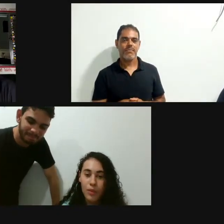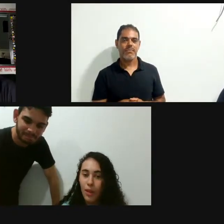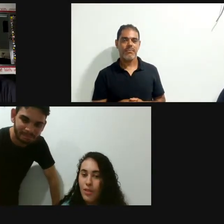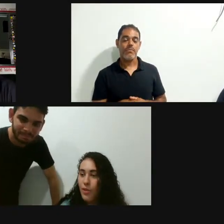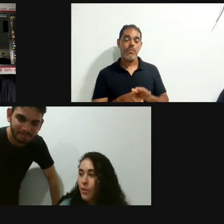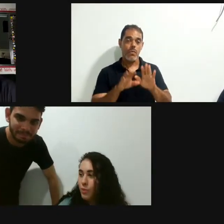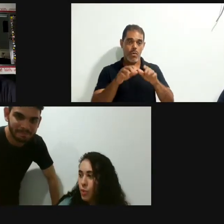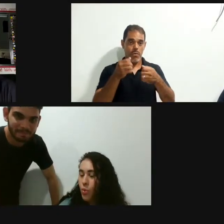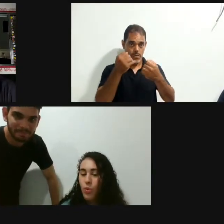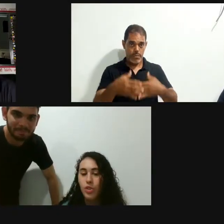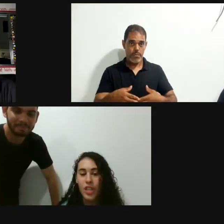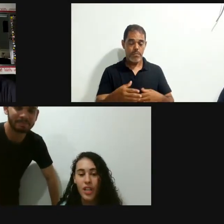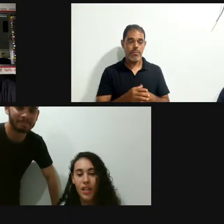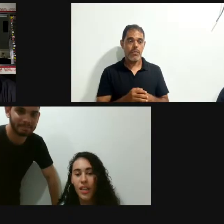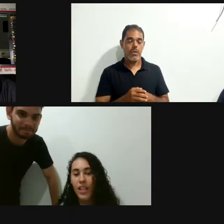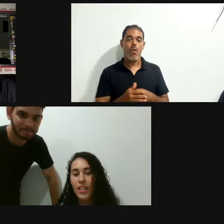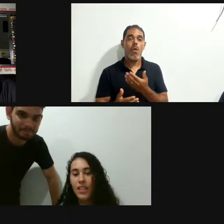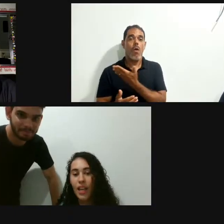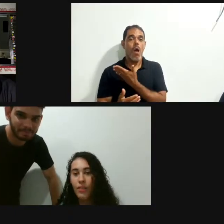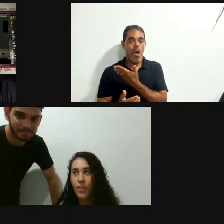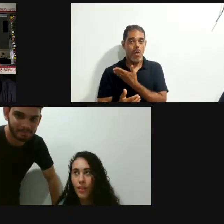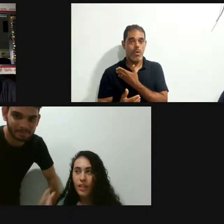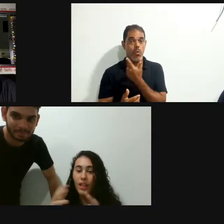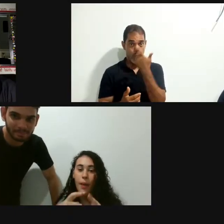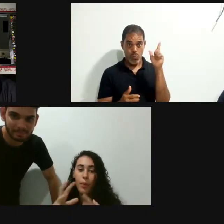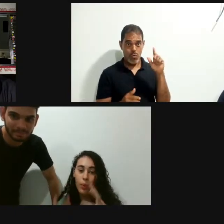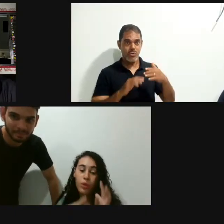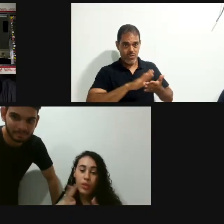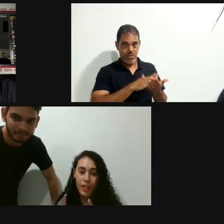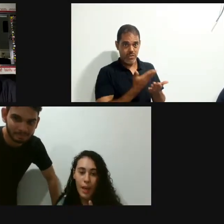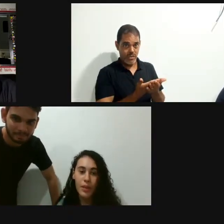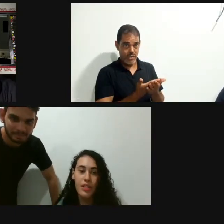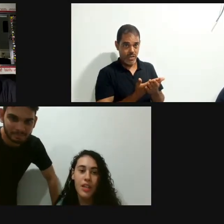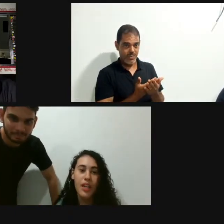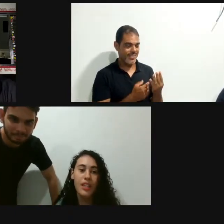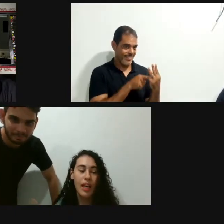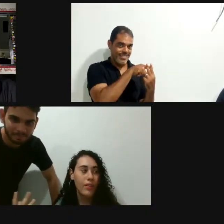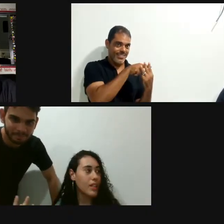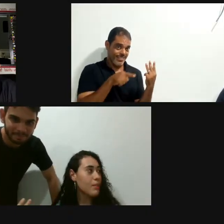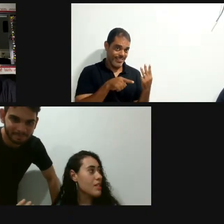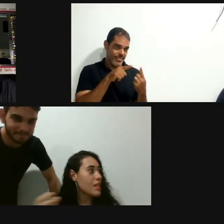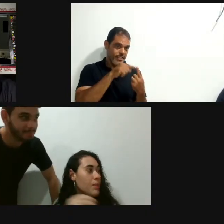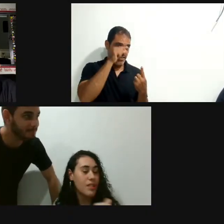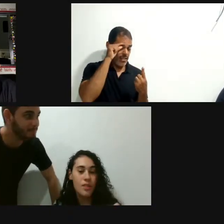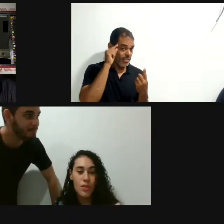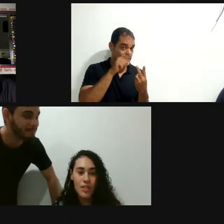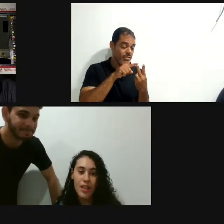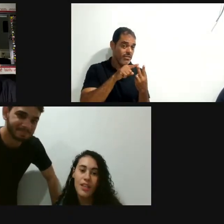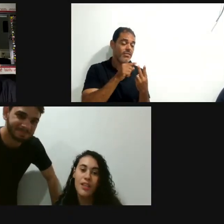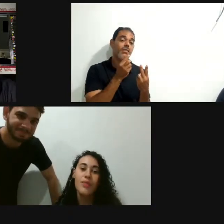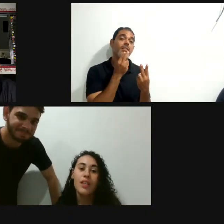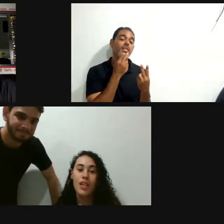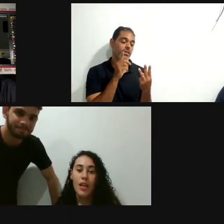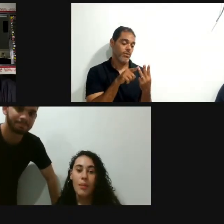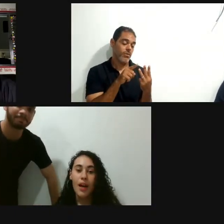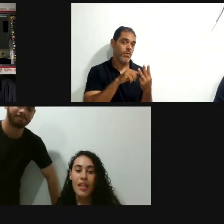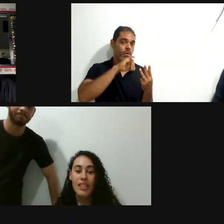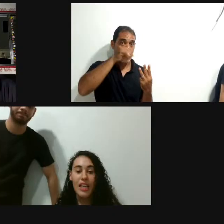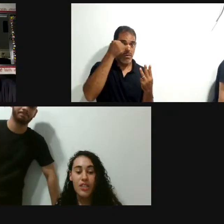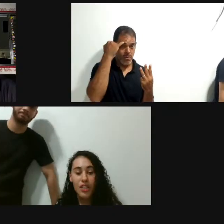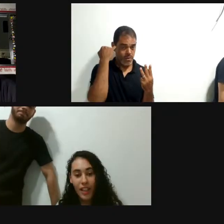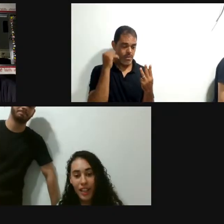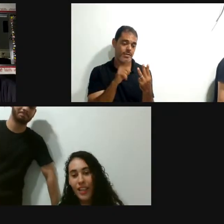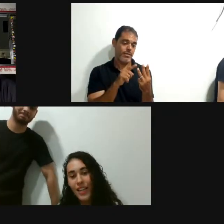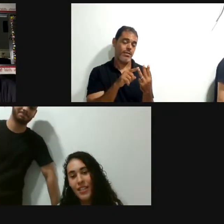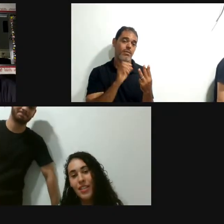amigo nosso, o Jean, ele estava, o outro intérprete, ele estava aqui, mas ele precisa sair, mas que a